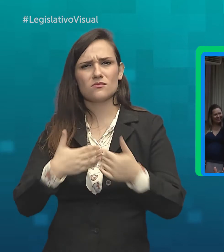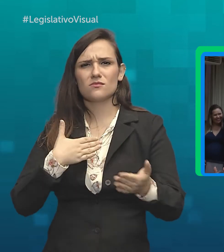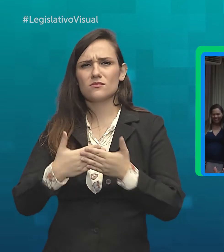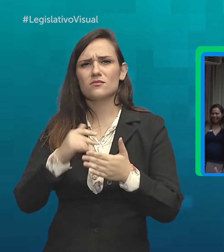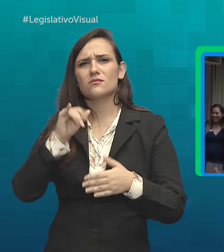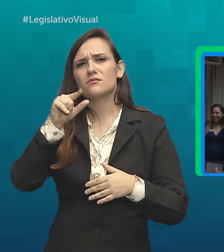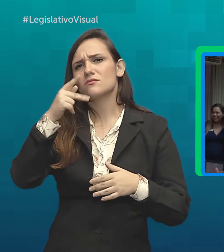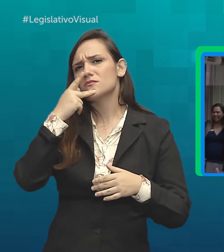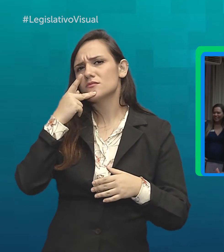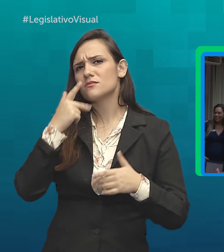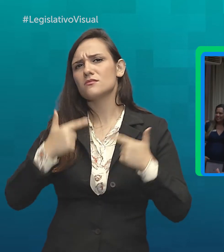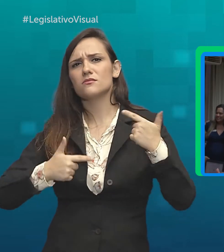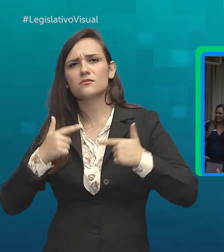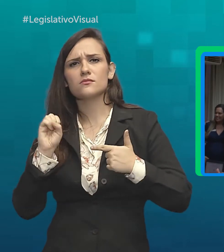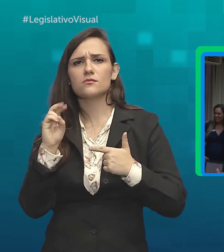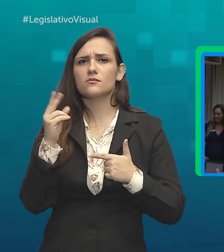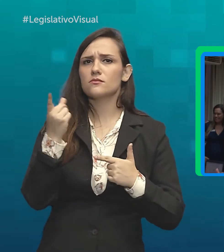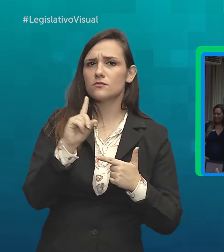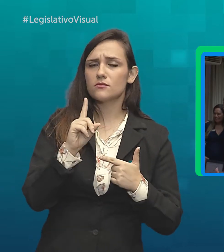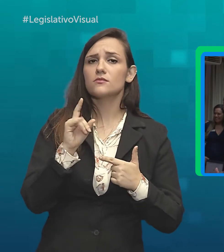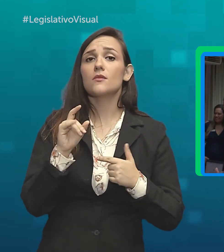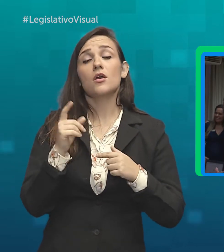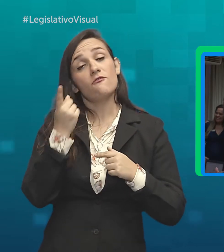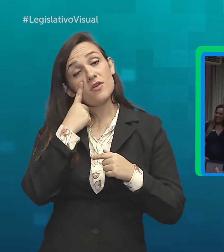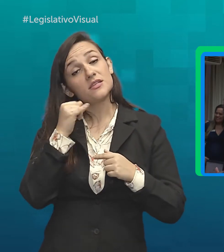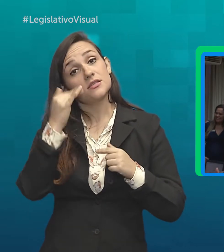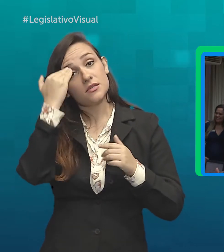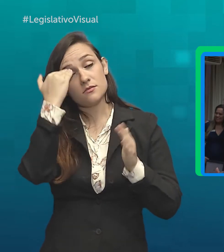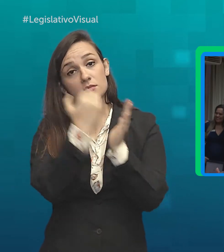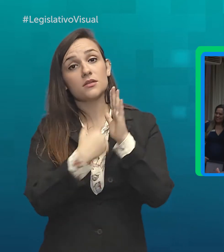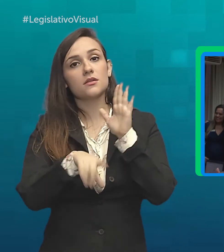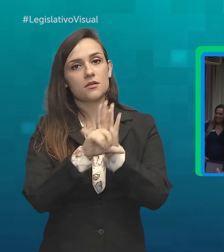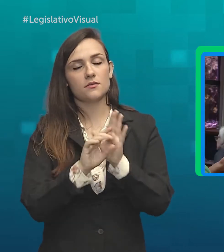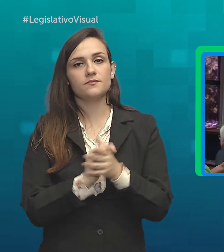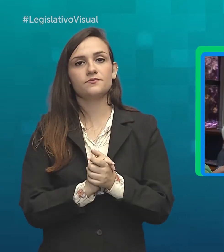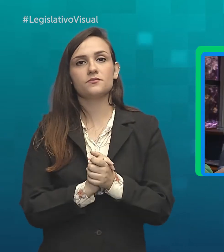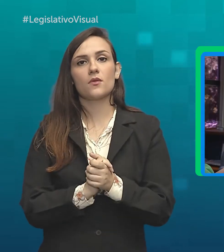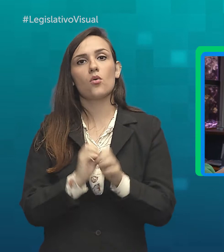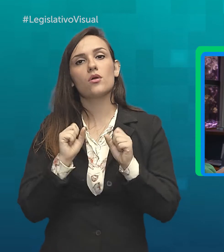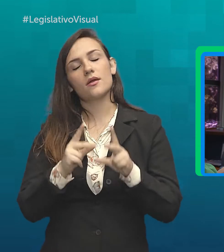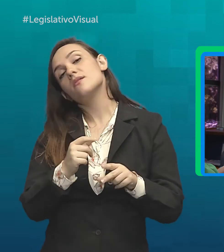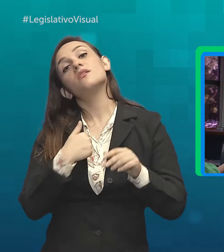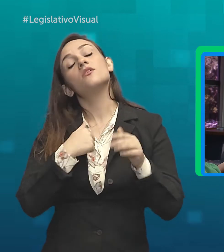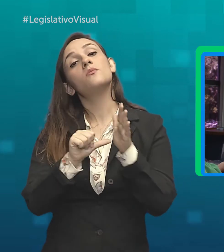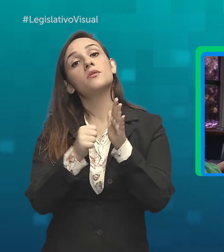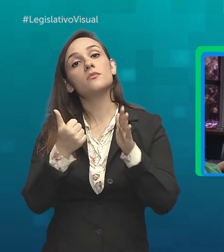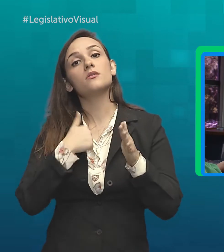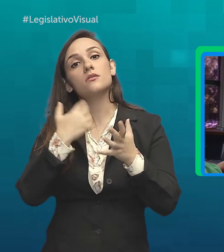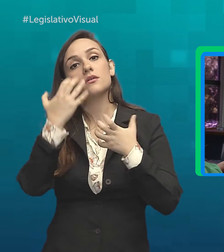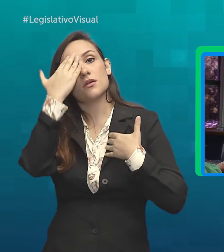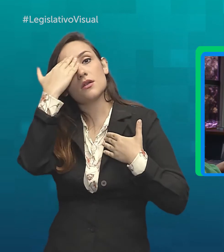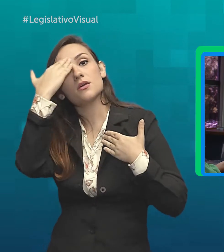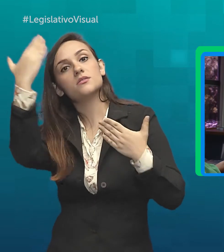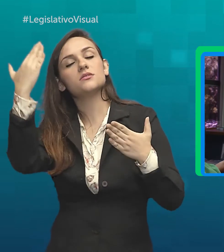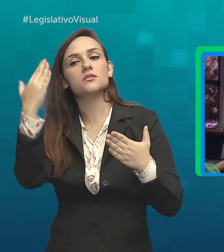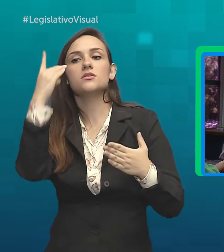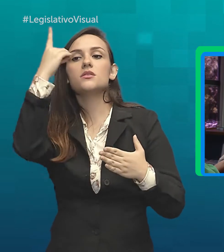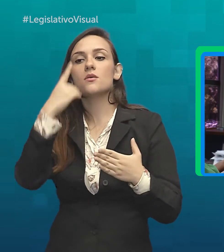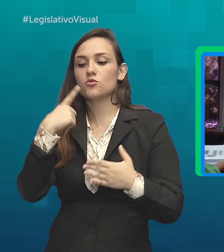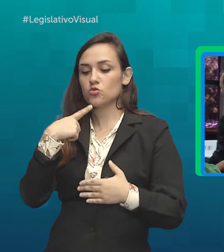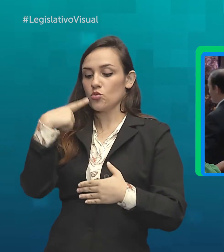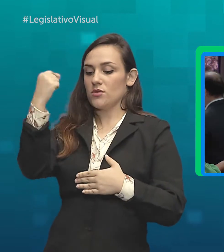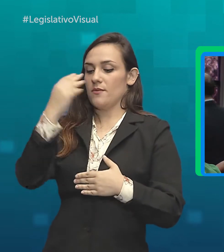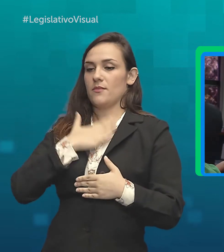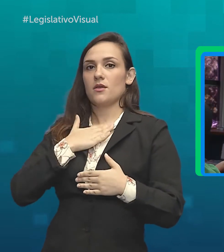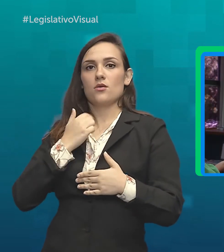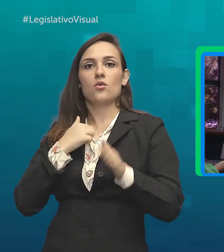né, independente, para a tramitação daqueles projetos que realmente tenham legalidade. Primeiro, agradecer a aquiescência dos nossos pares